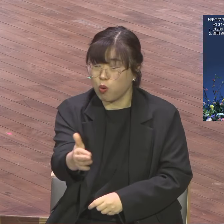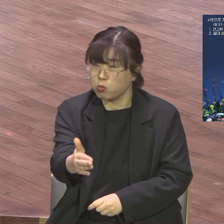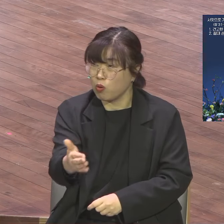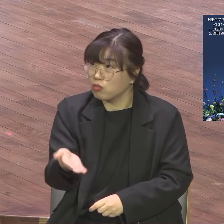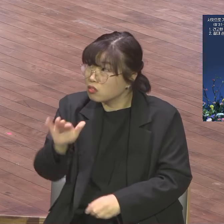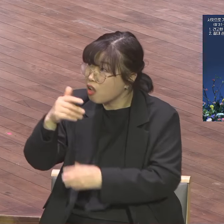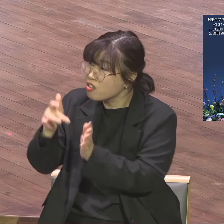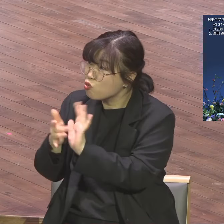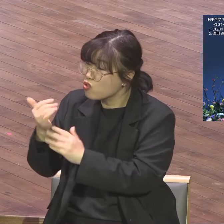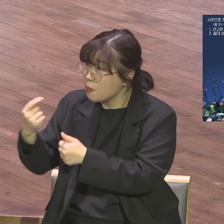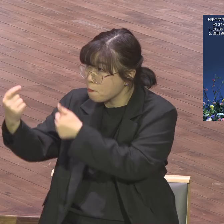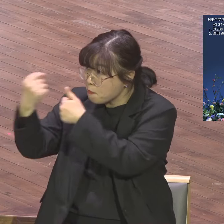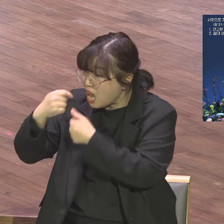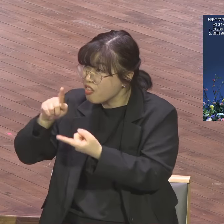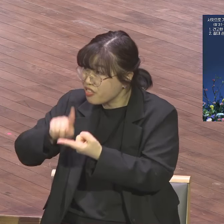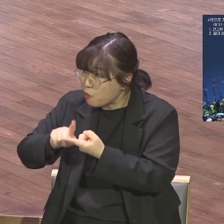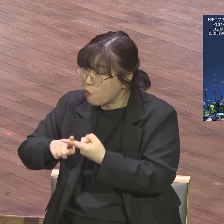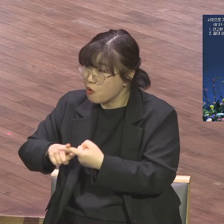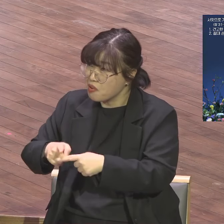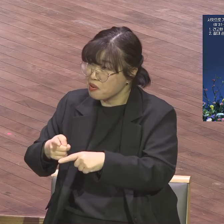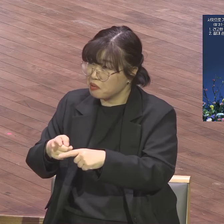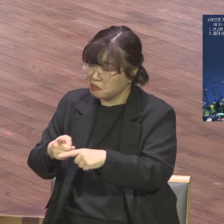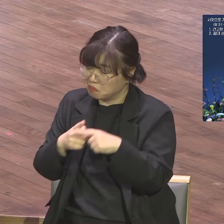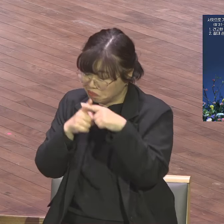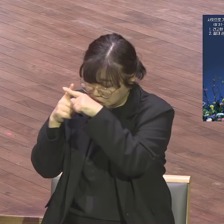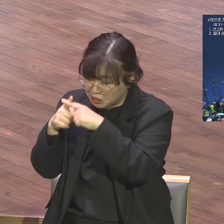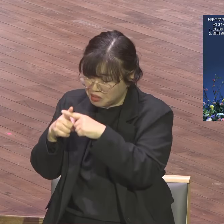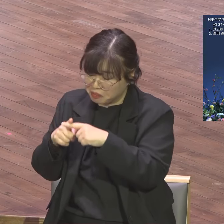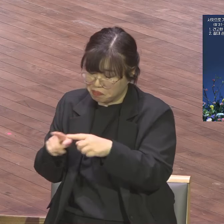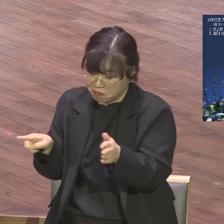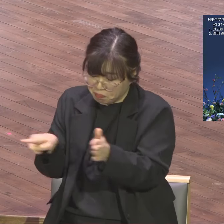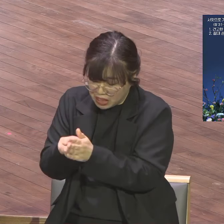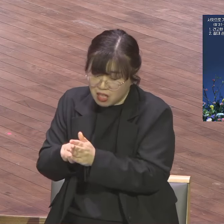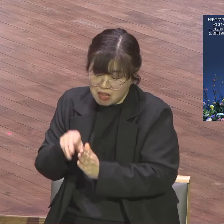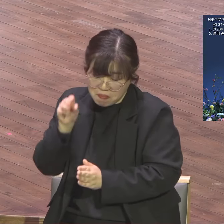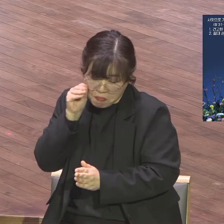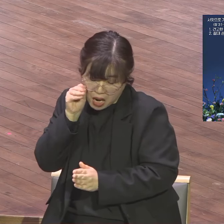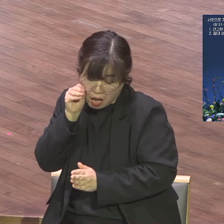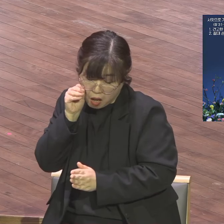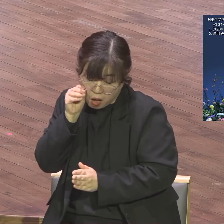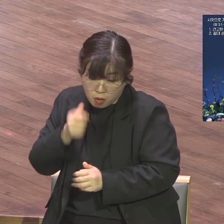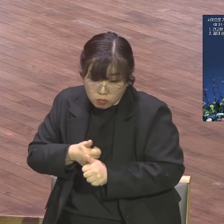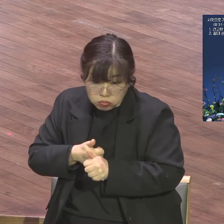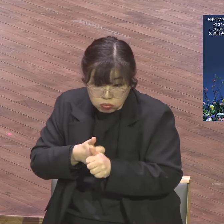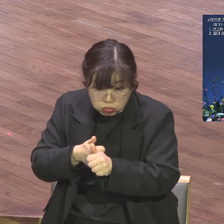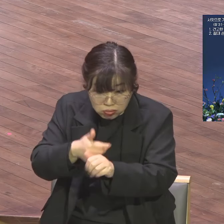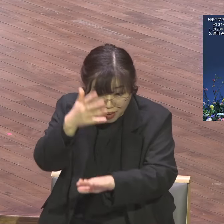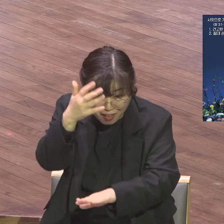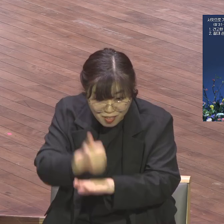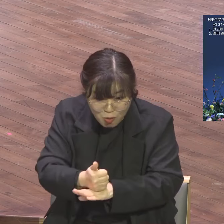말씀에 순종하면 나는 자세를 가져야지. 내 경험에, 내 지식으로, 내가.